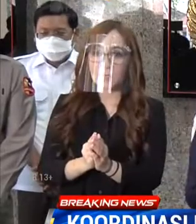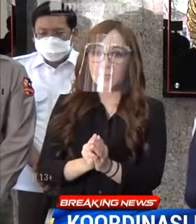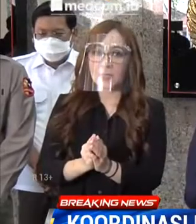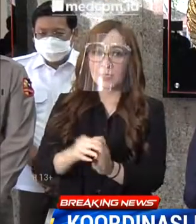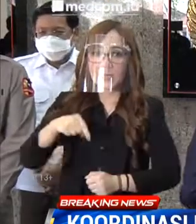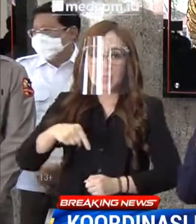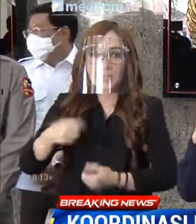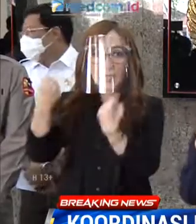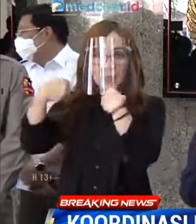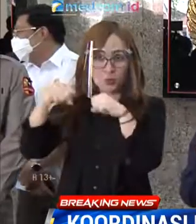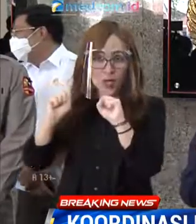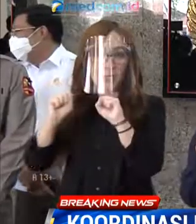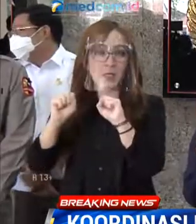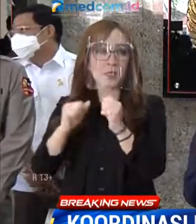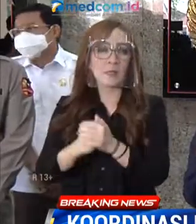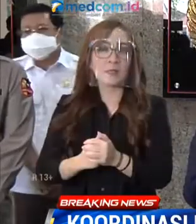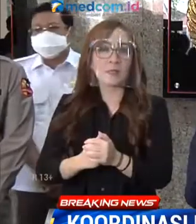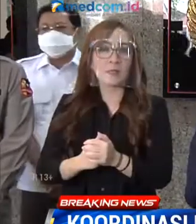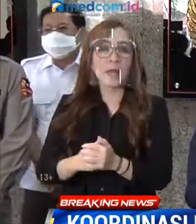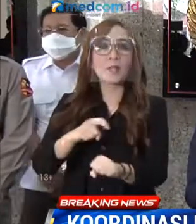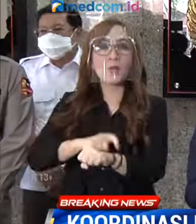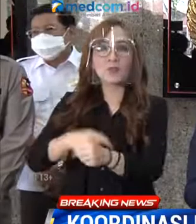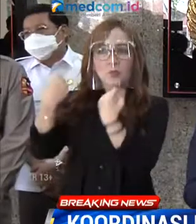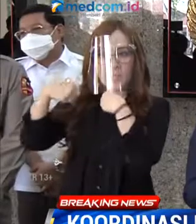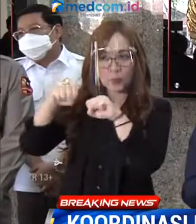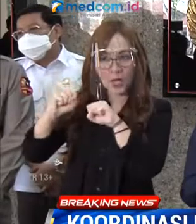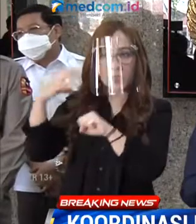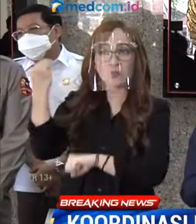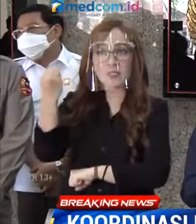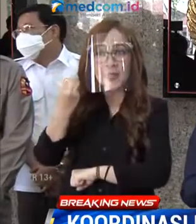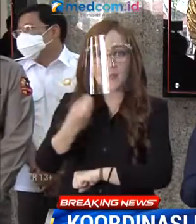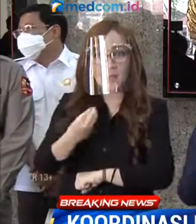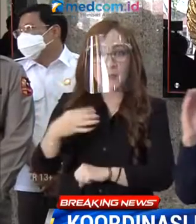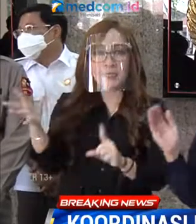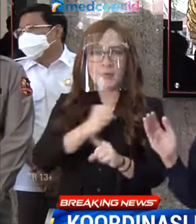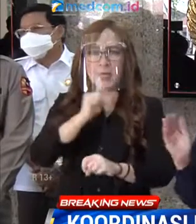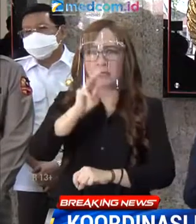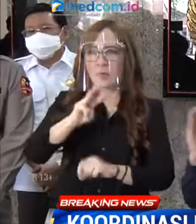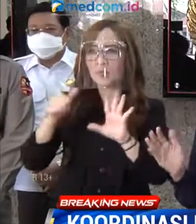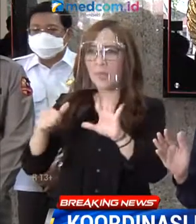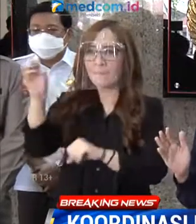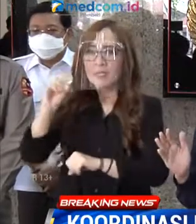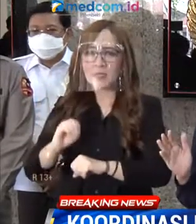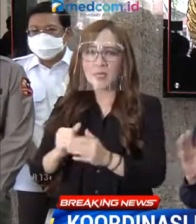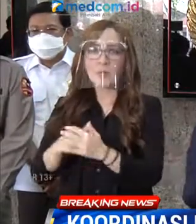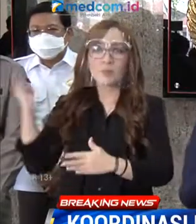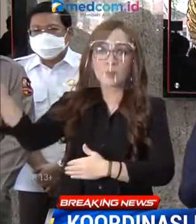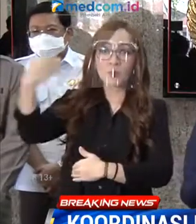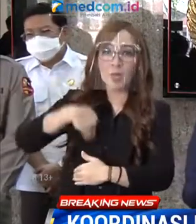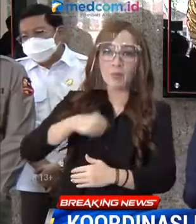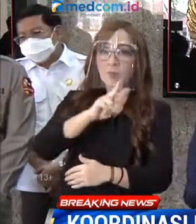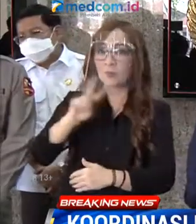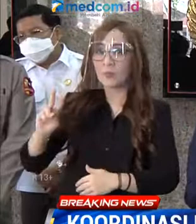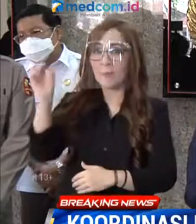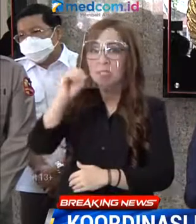liburan, ada arus untuk libur wisata itu sampai 36% dan arus balik ini 22%. Dan kita